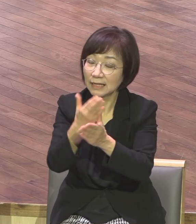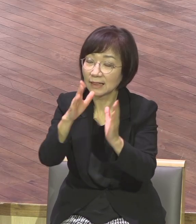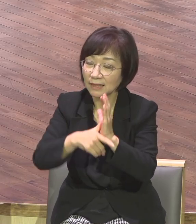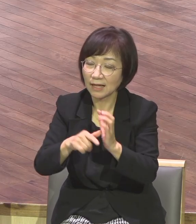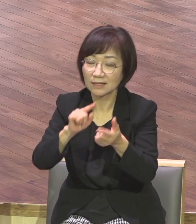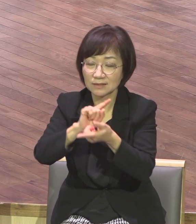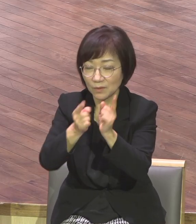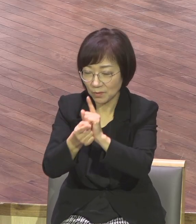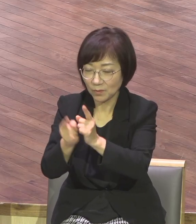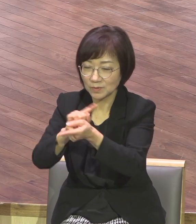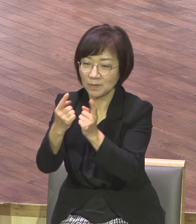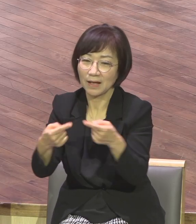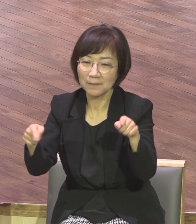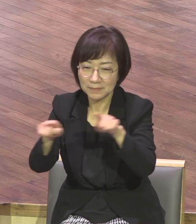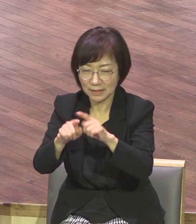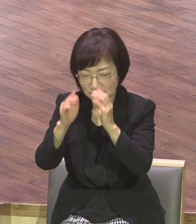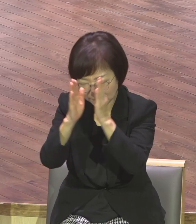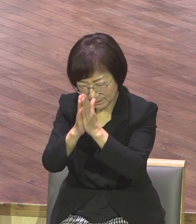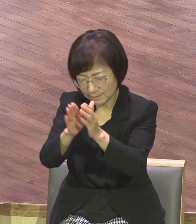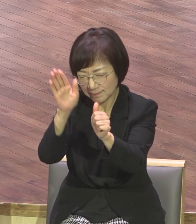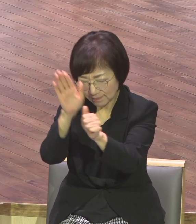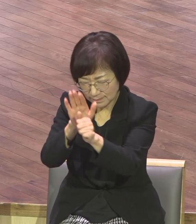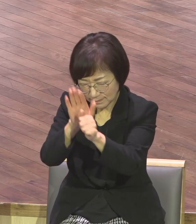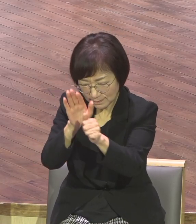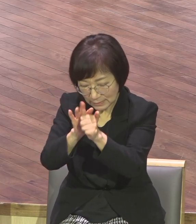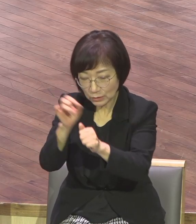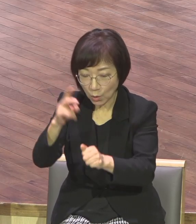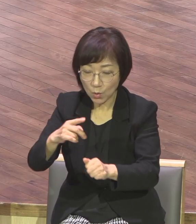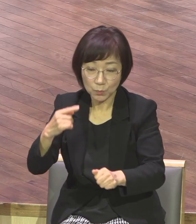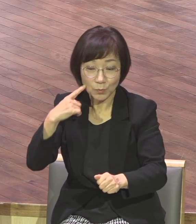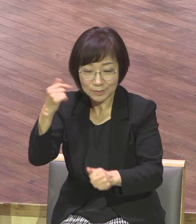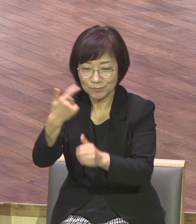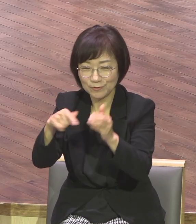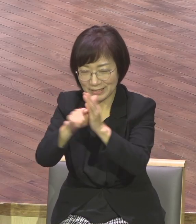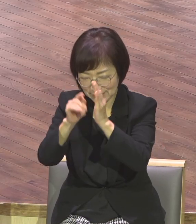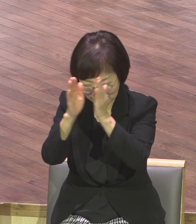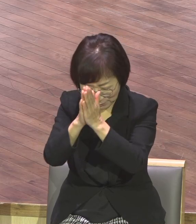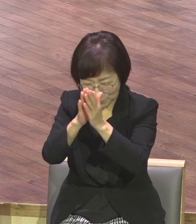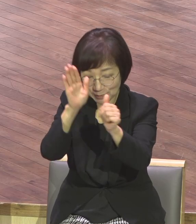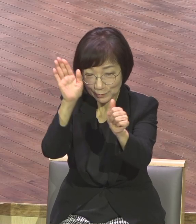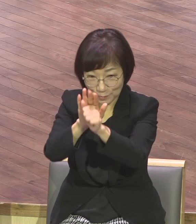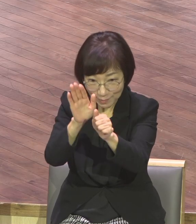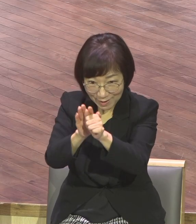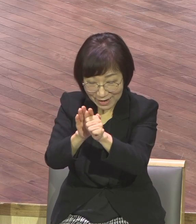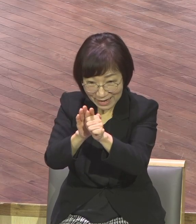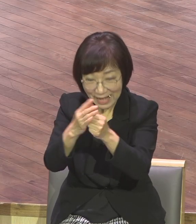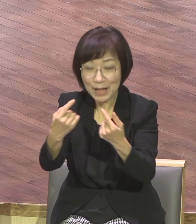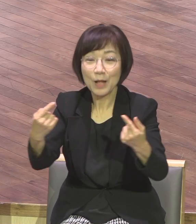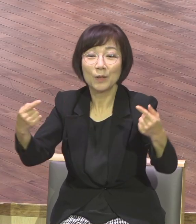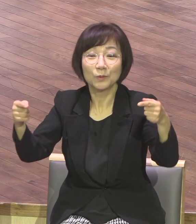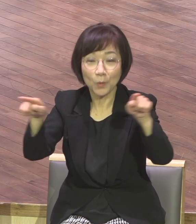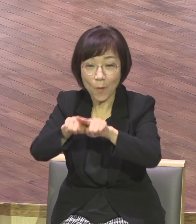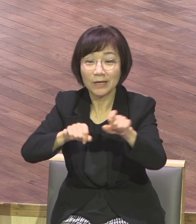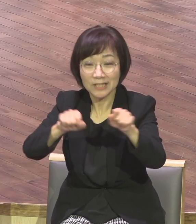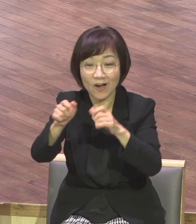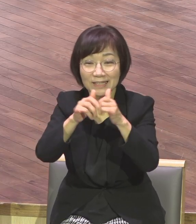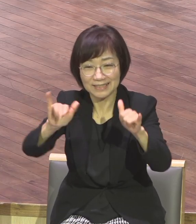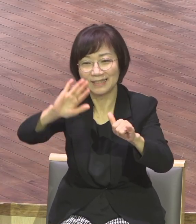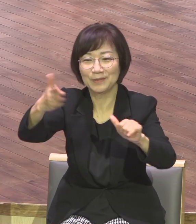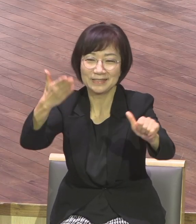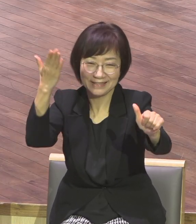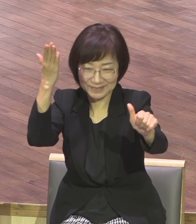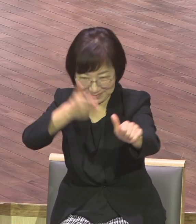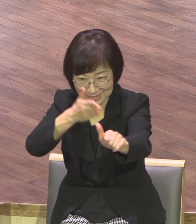성도들 서로를 위하여 기도하고 주의 종을 위하여 기도하는 기도의 동력자, 기도의 드림팀들 다 되시기를 제물로